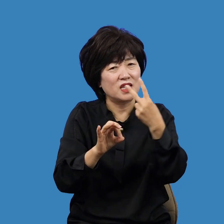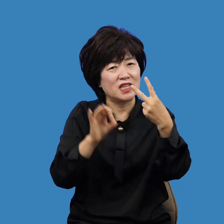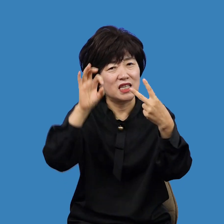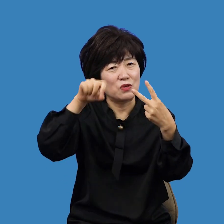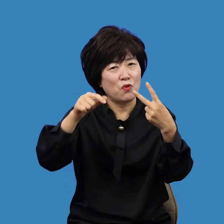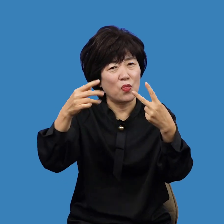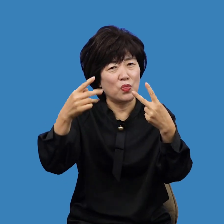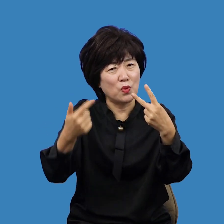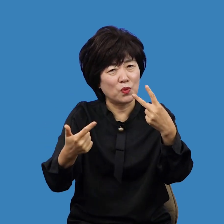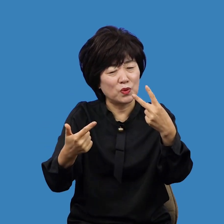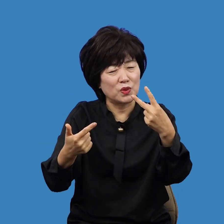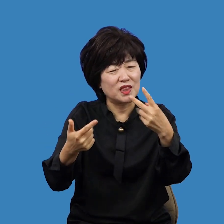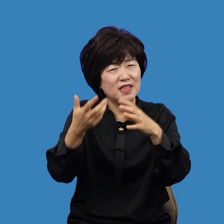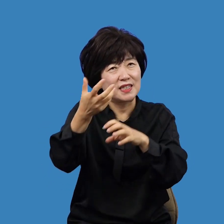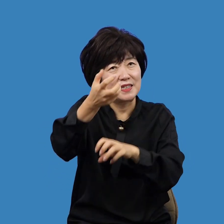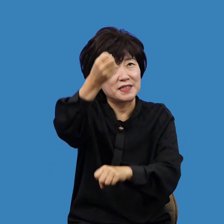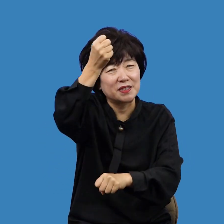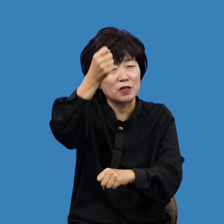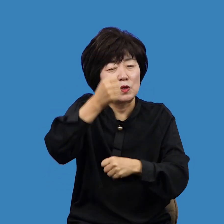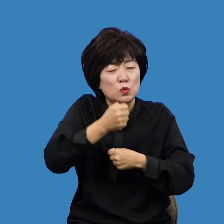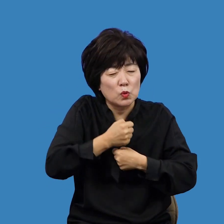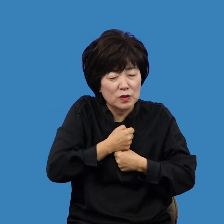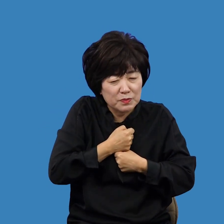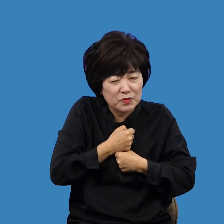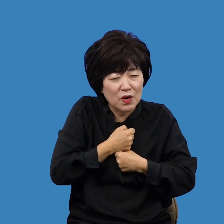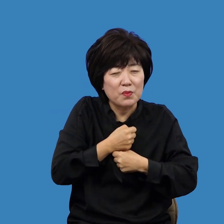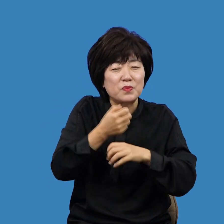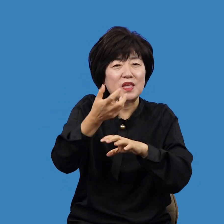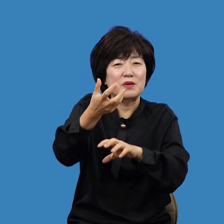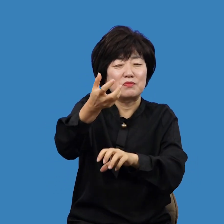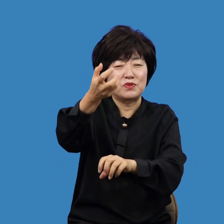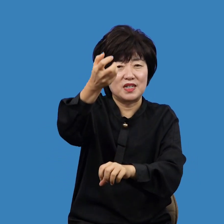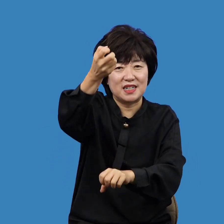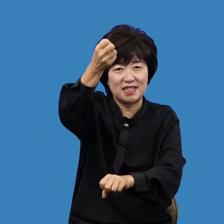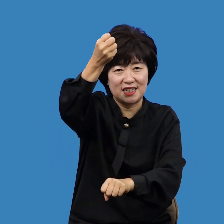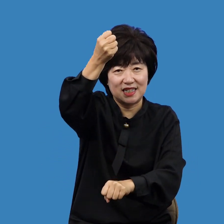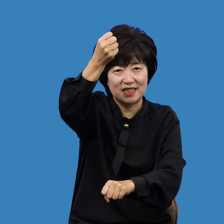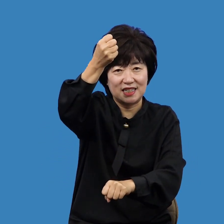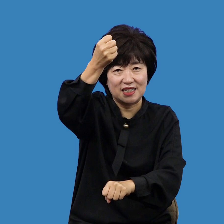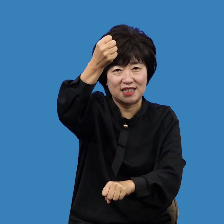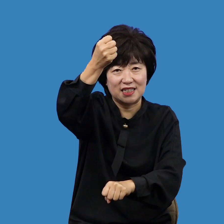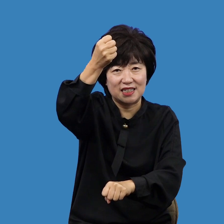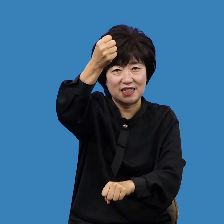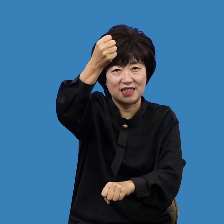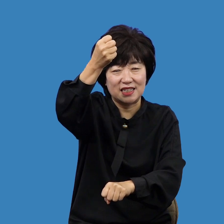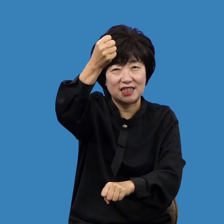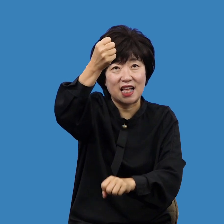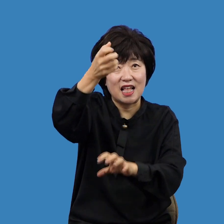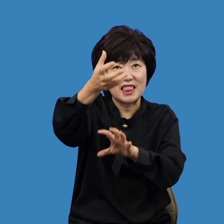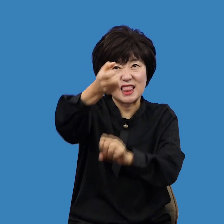되는데 하여간 조심스럽게 분리되어 있다는 거예요. 조심스럽게. 그래서 이것을 따로따로 추구해야 된다는 얘기는